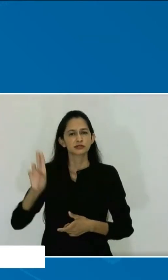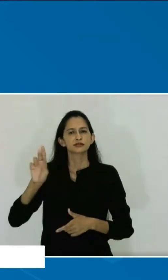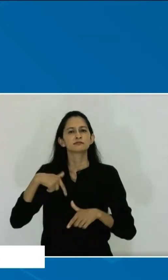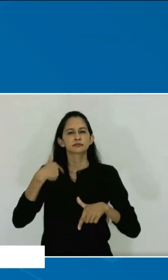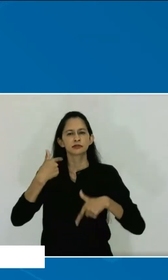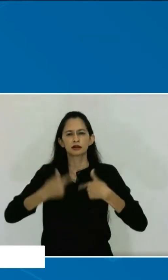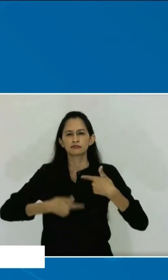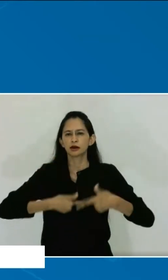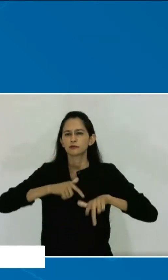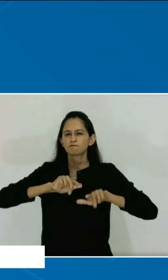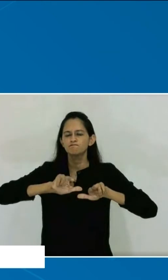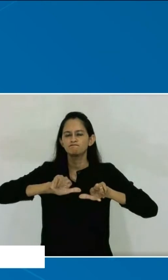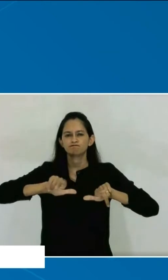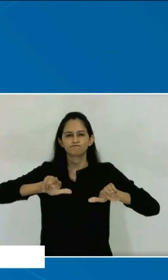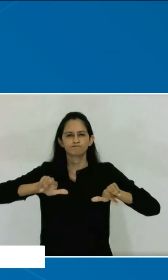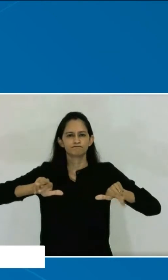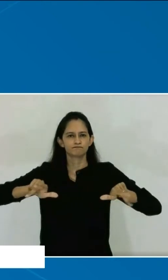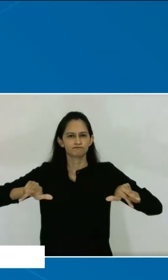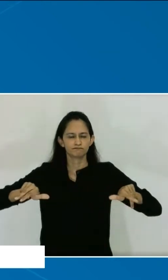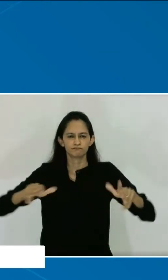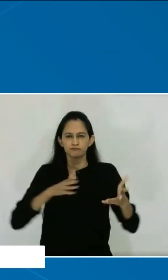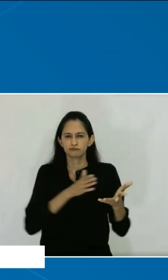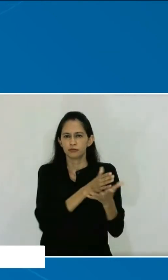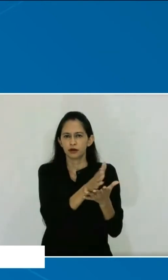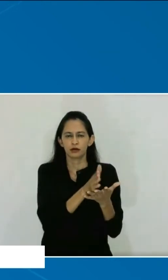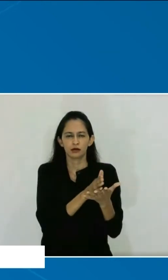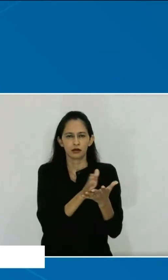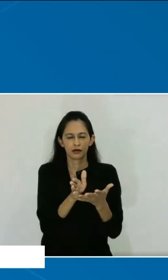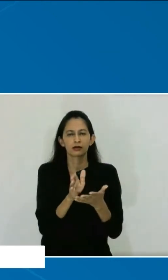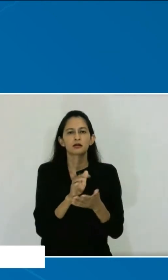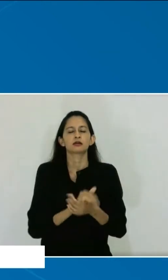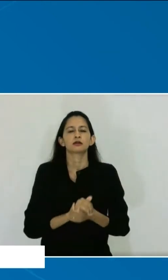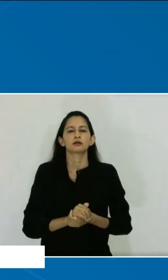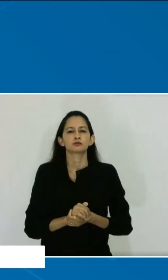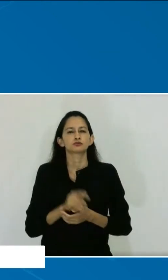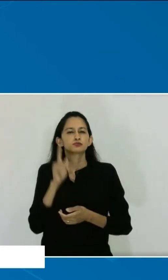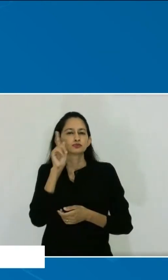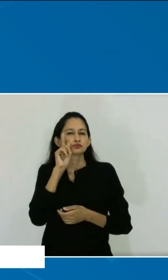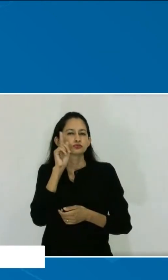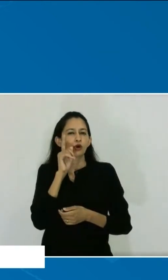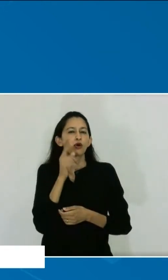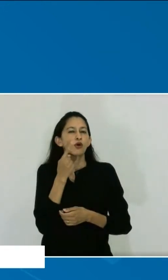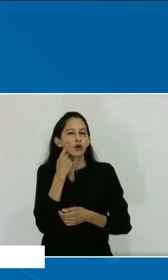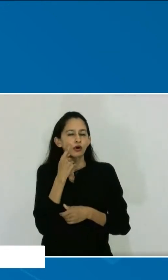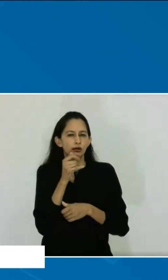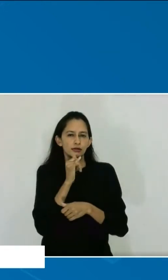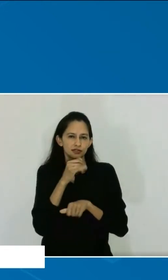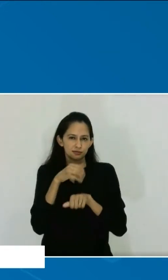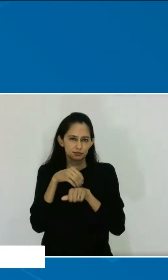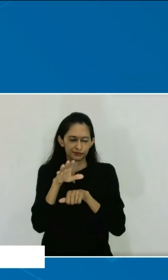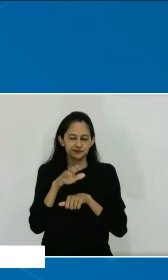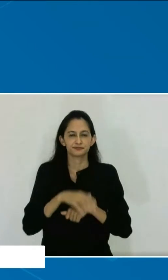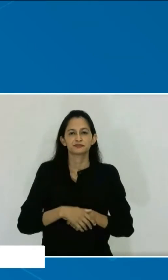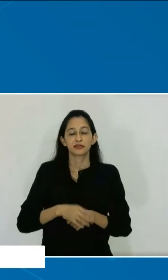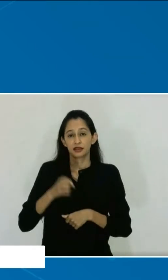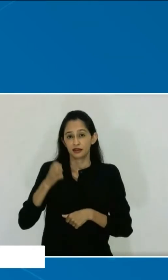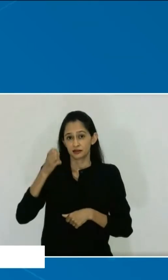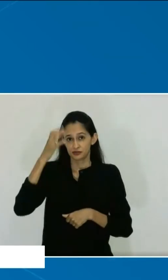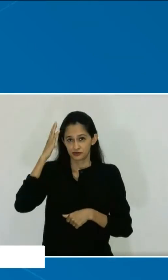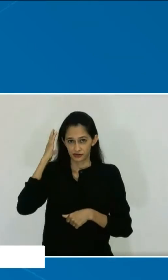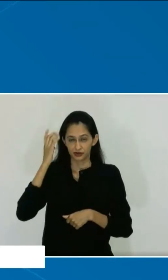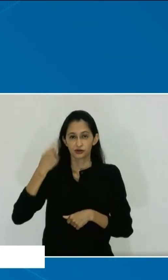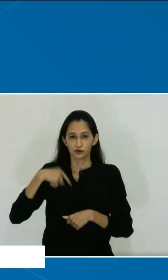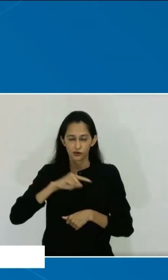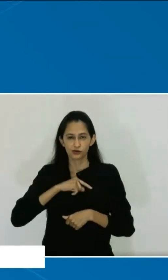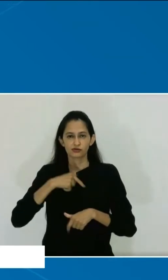das mais diferentes formas, de forma cotidiana. Só para te dar um exemplo, Edivar, a gente fez um trabalho